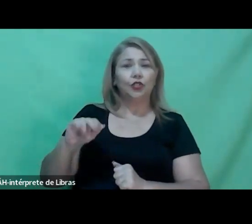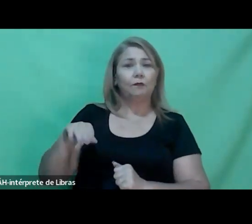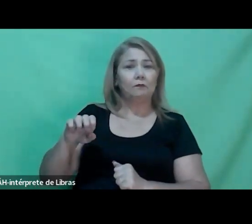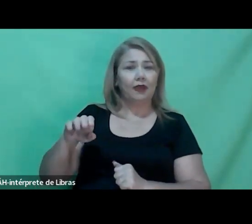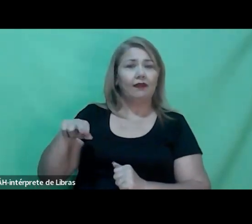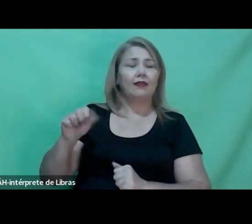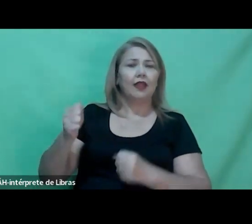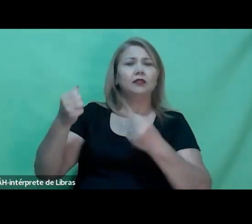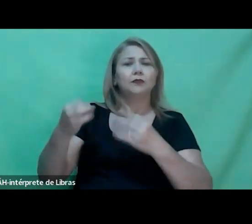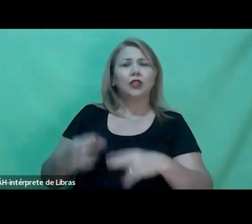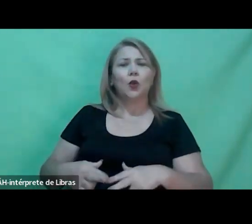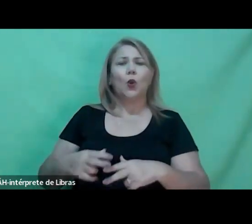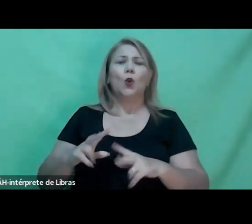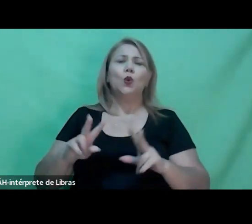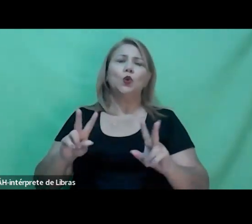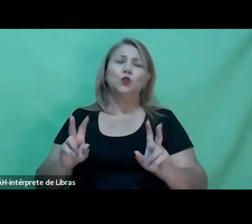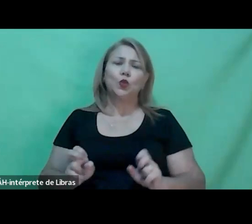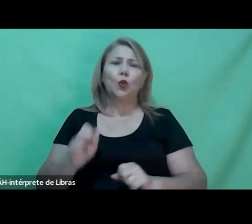comentario dije